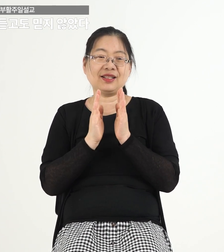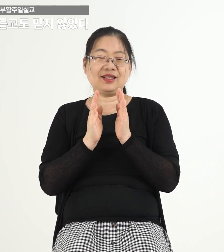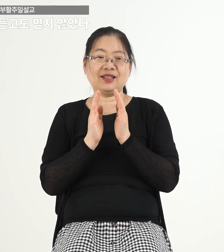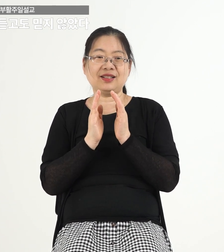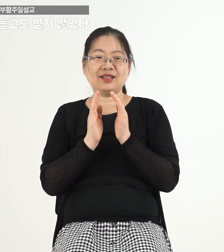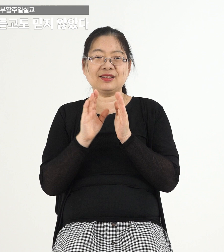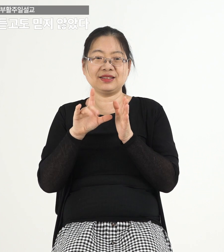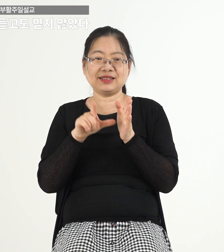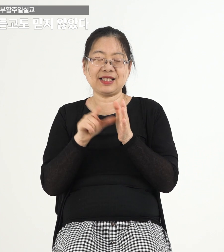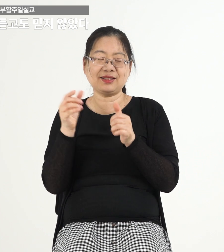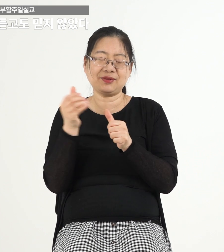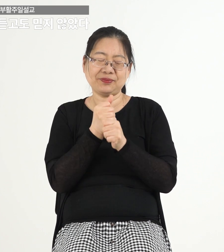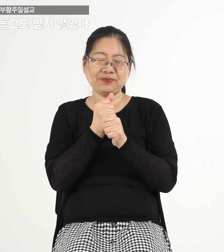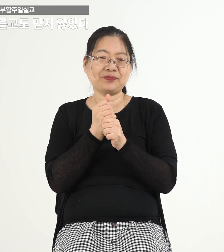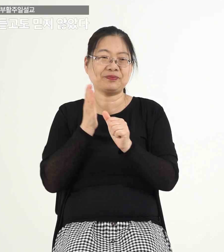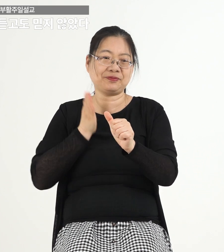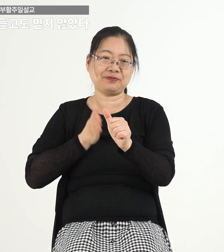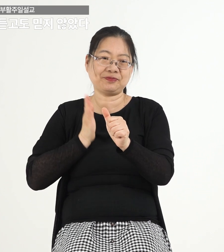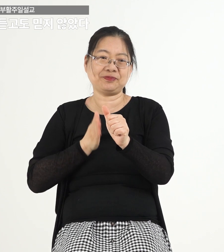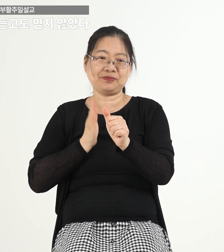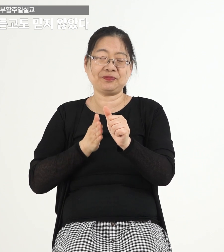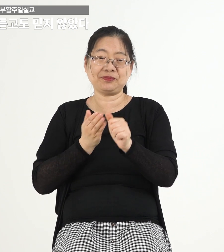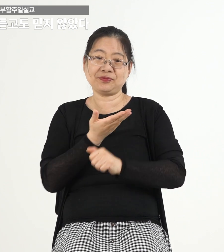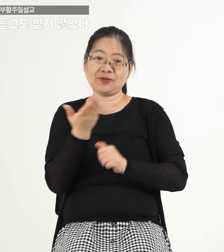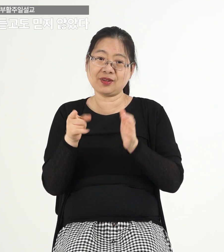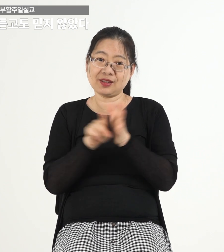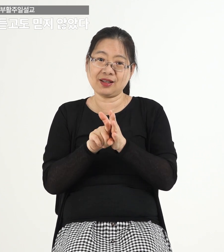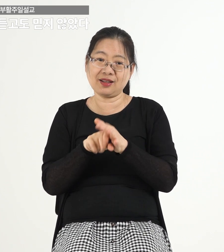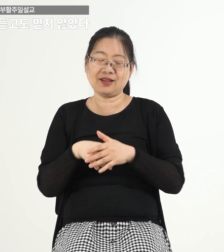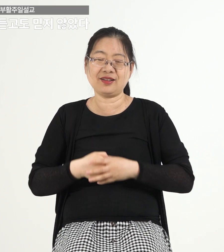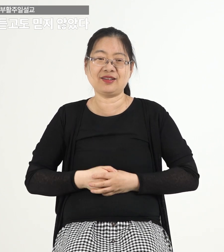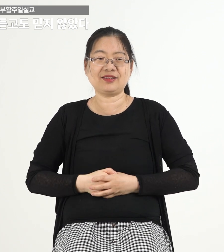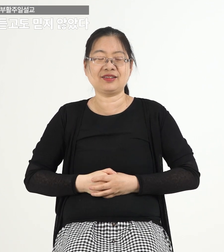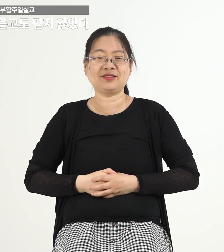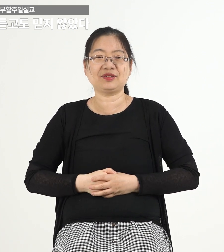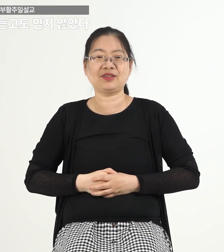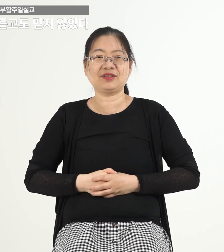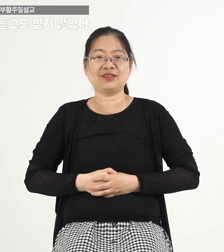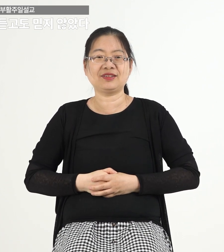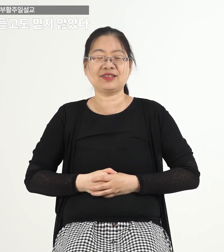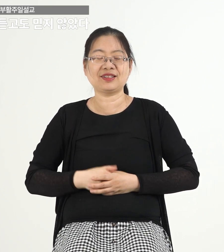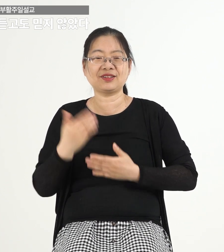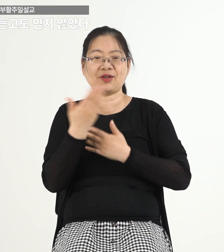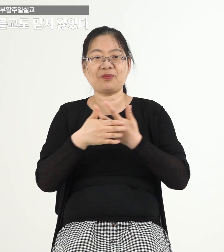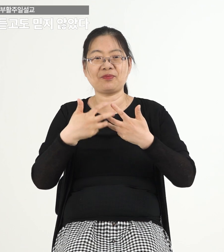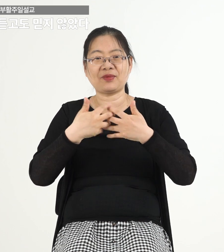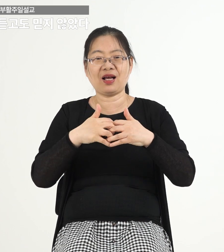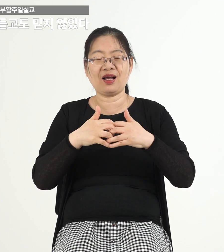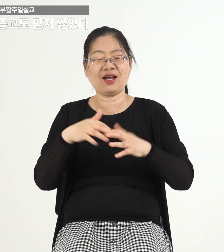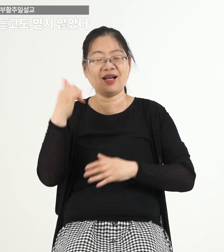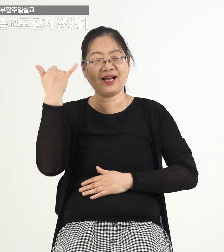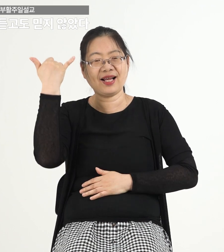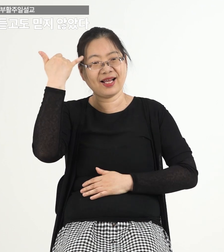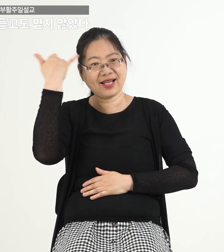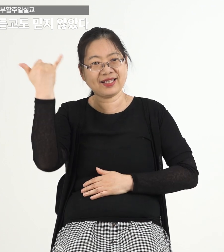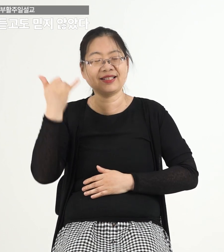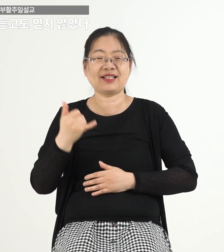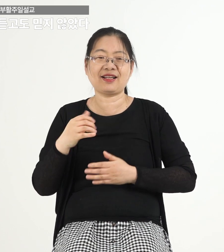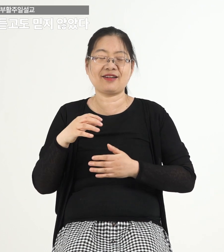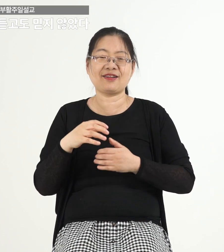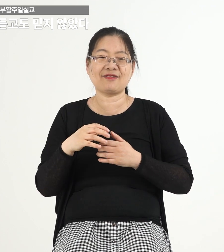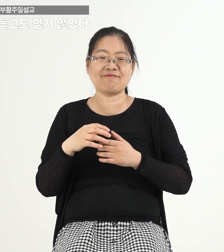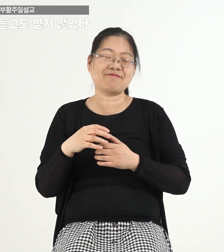세계를 놓쳐서는 안 됩니다. 믿습니까? 그래서 AI가 득세하는 세상이